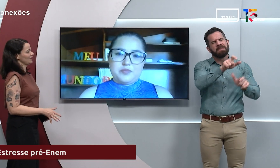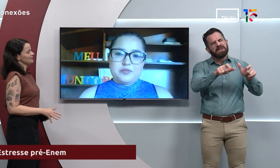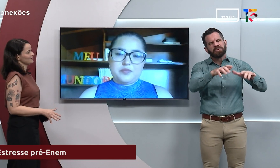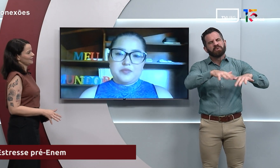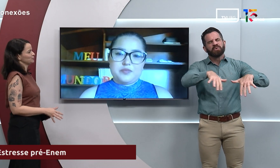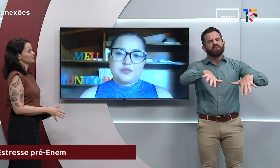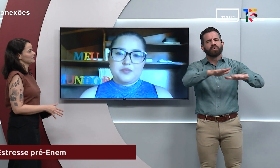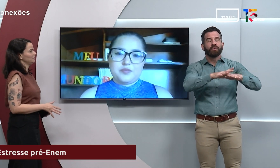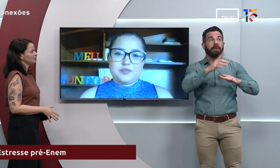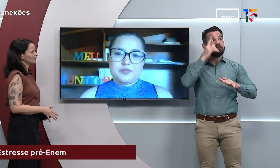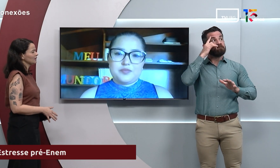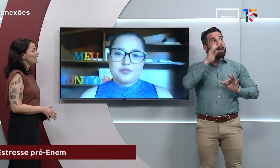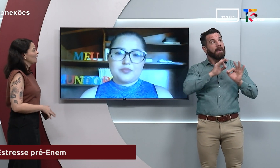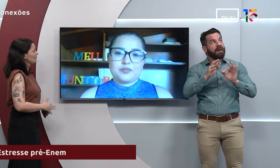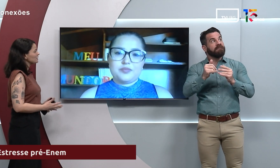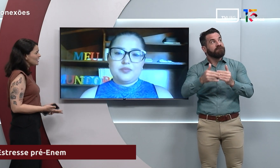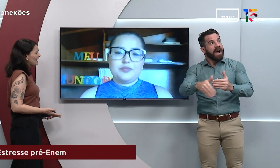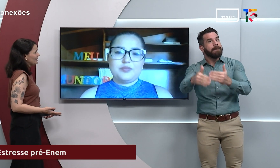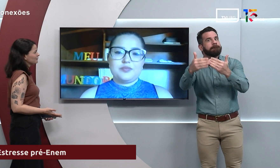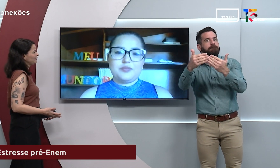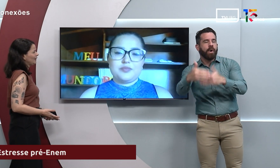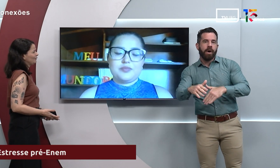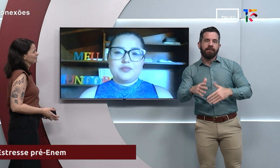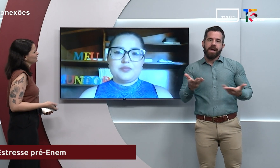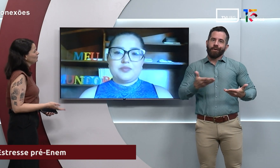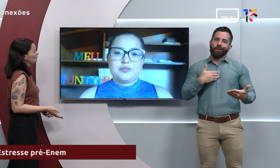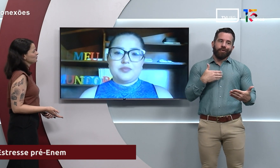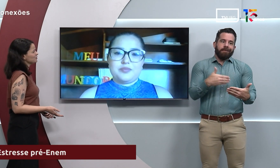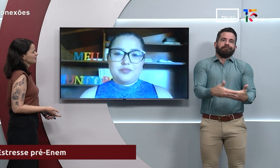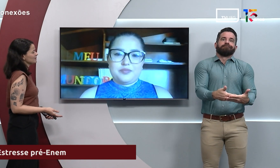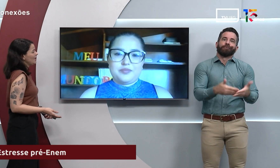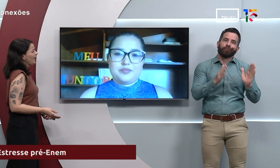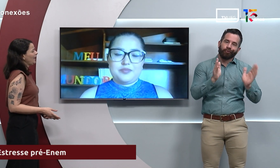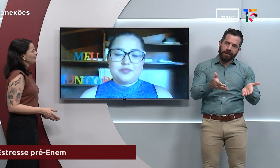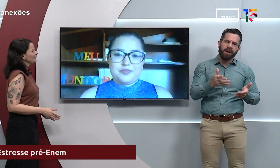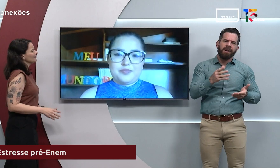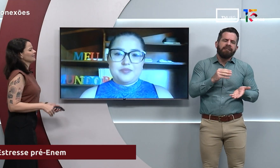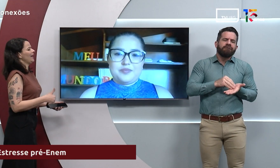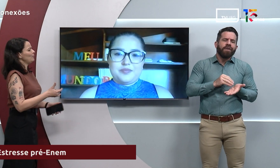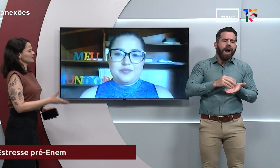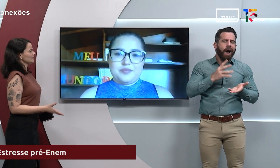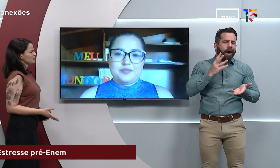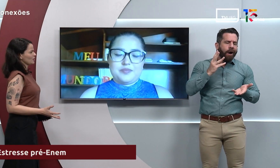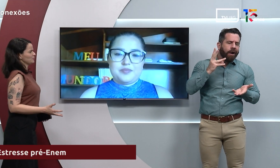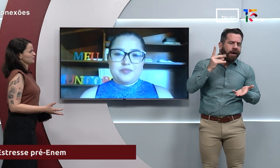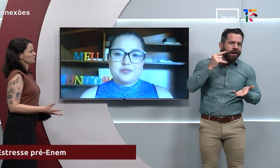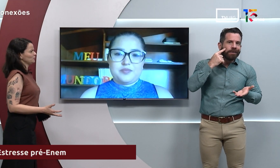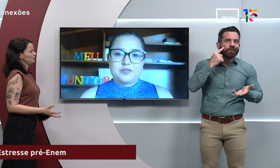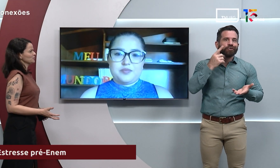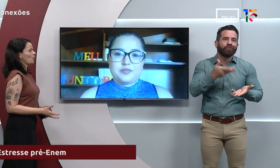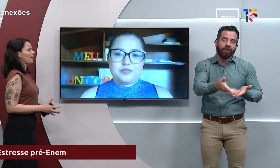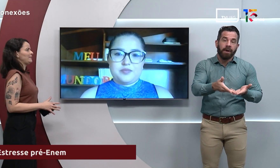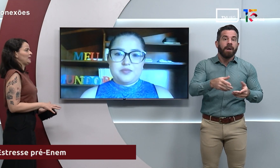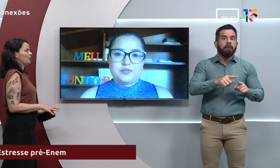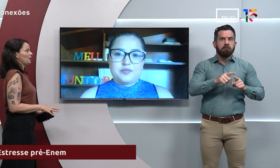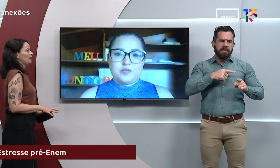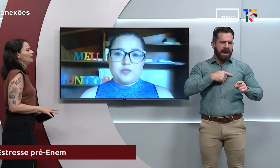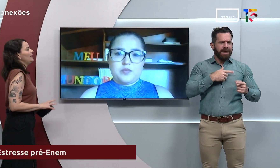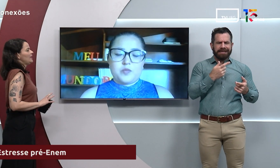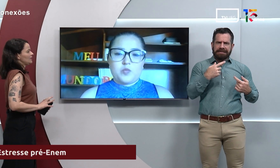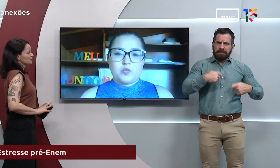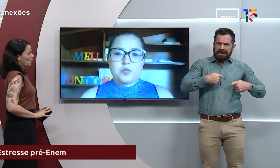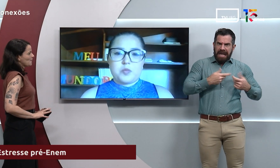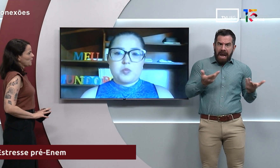prova já nesse final de semana, agora já é reta final, Faltam poucos dias. Ainda dá para se dedicar aos estudos ou é